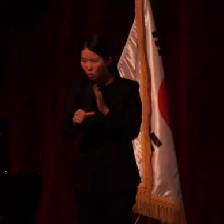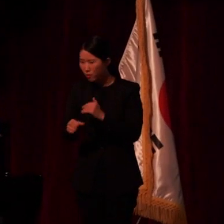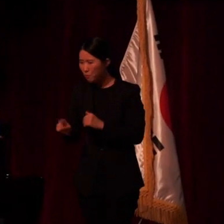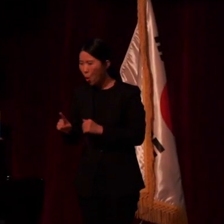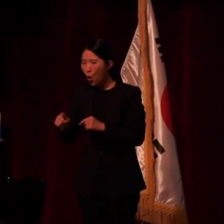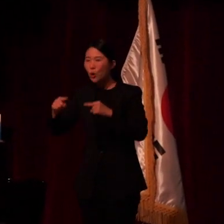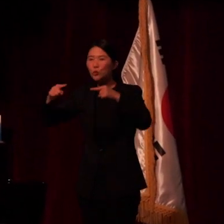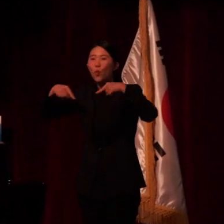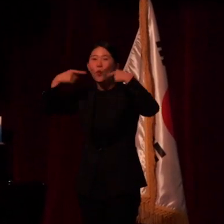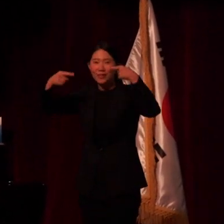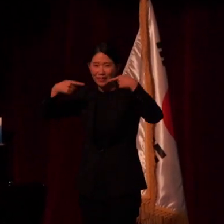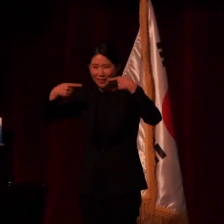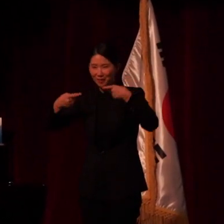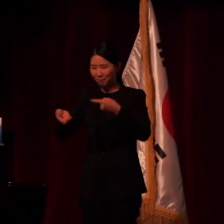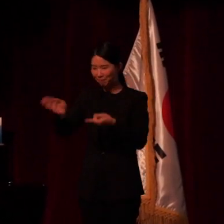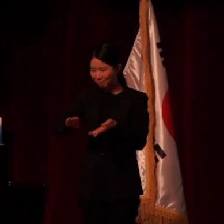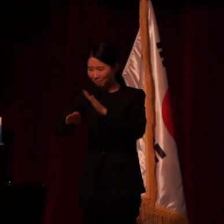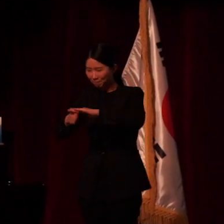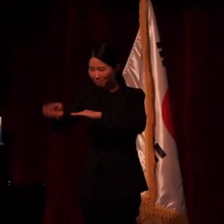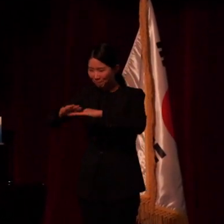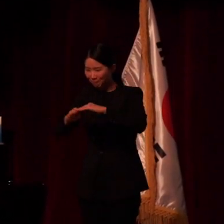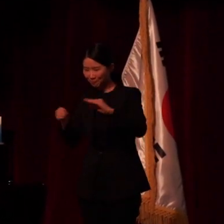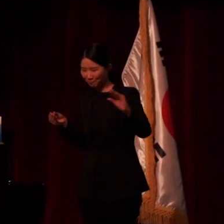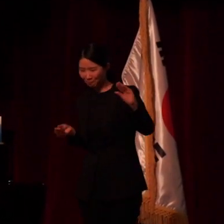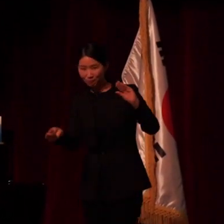두꺼운 종이를 여러 번 접기도 하고요.